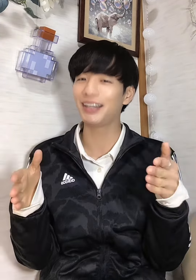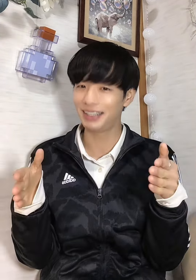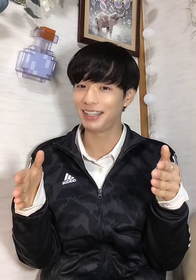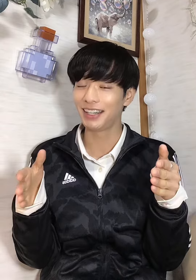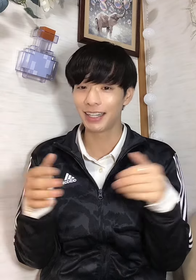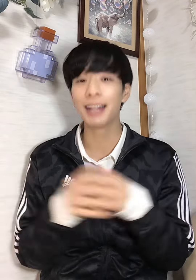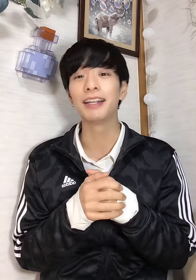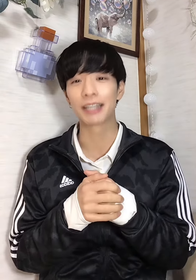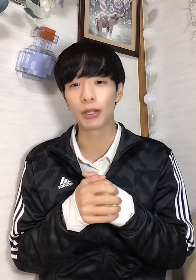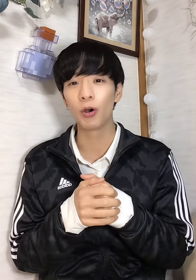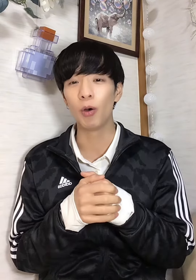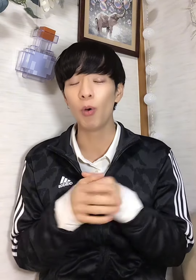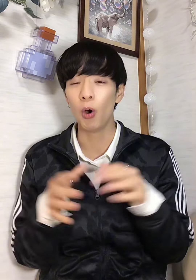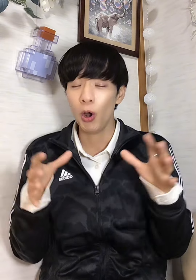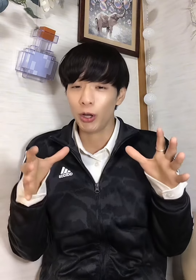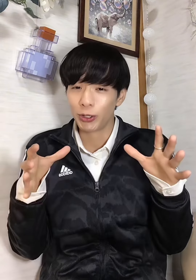3年間くらいなんですけど、もう